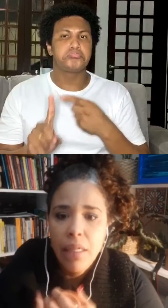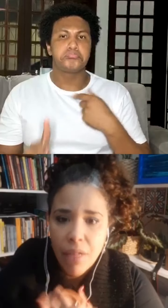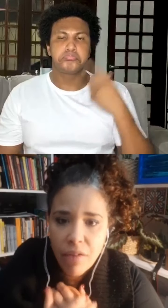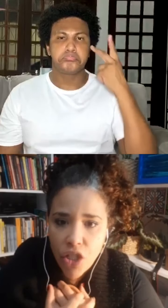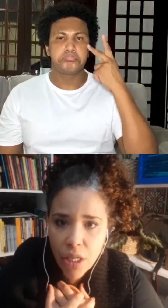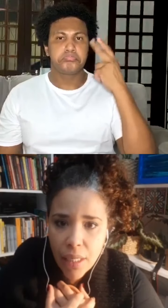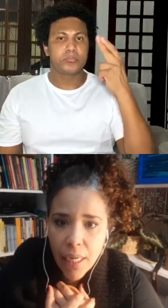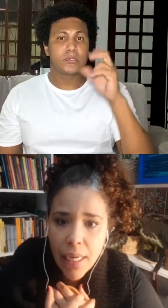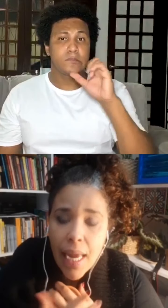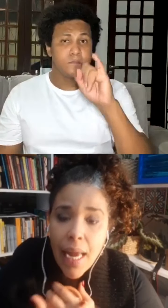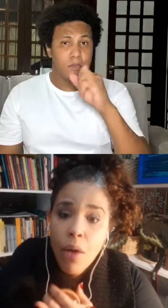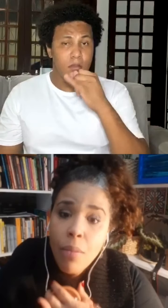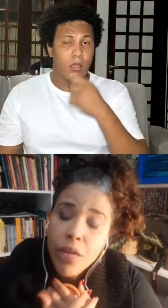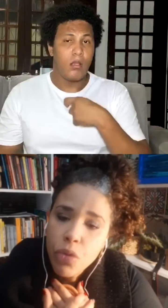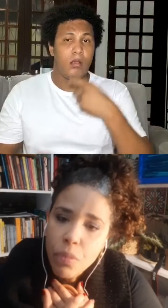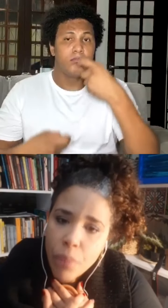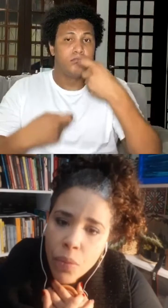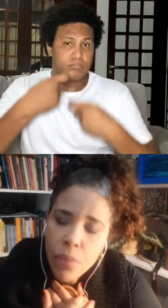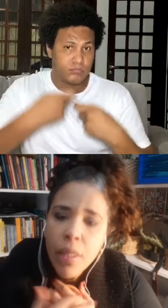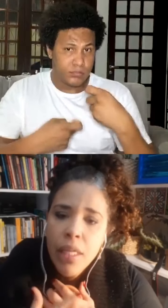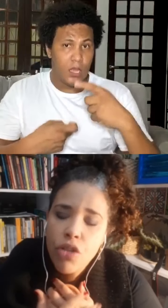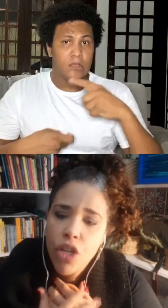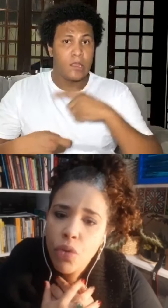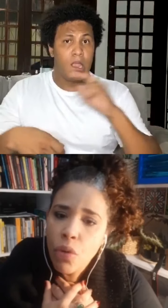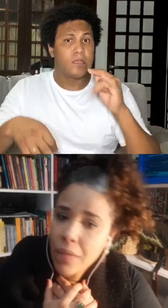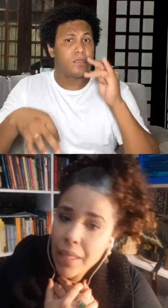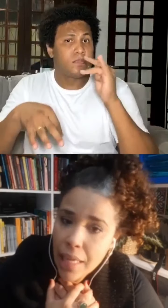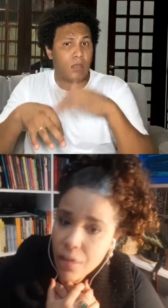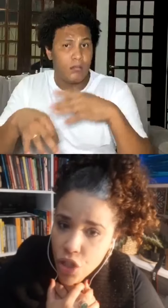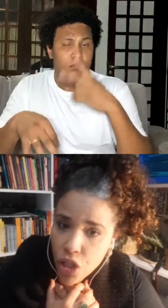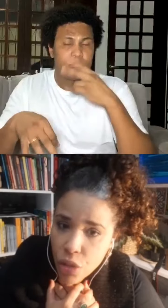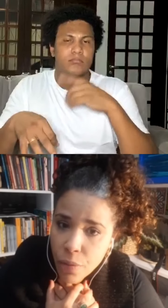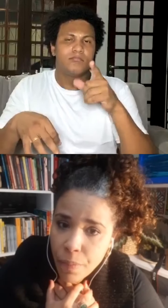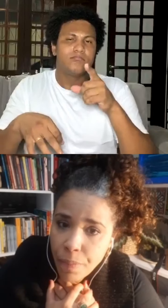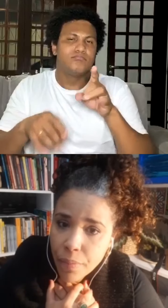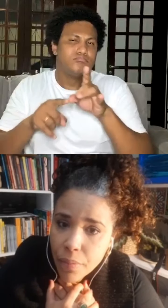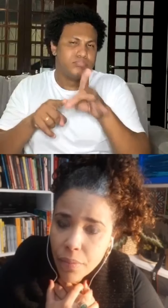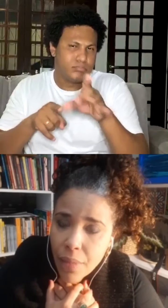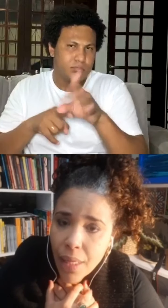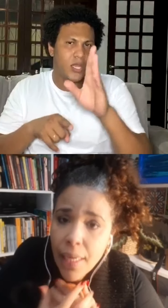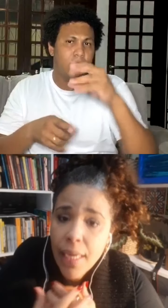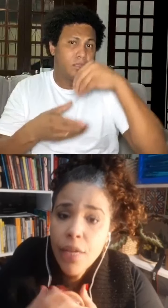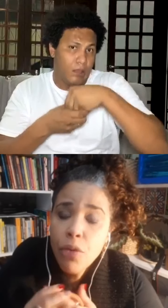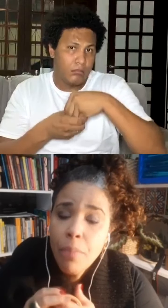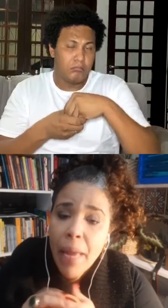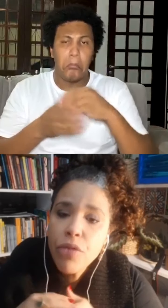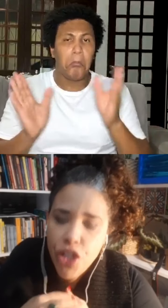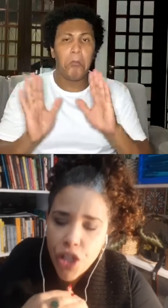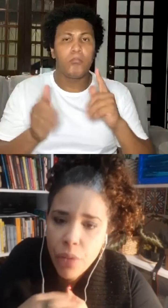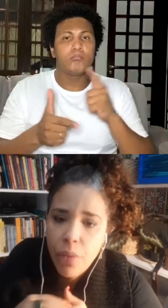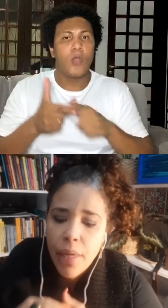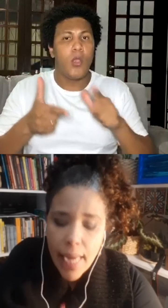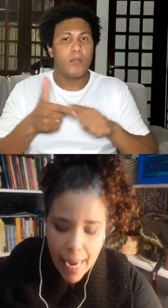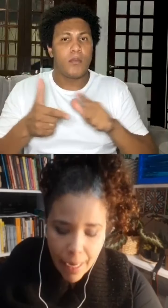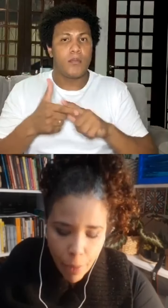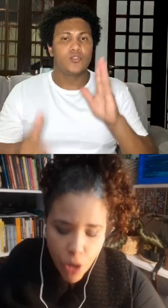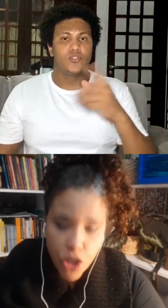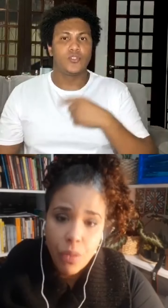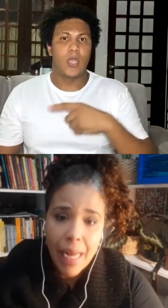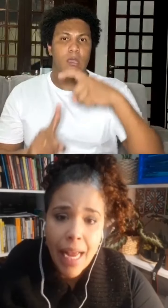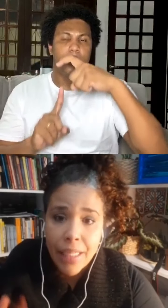da vagina. É um método bom e eu já estou no 3º DIU. E o meu DIU, ele